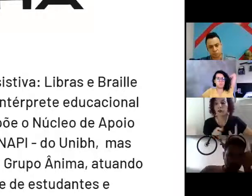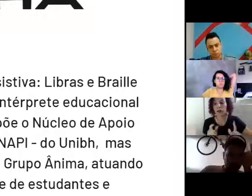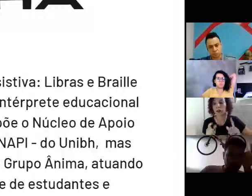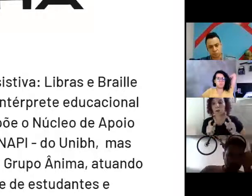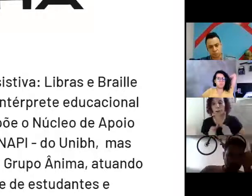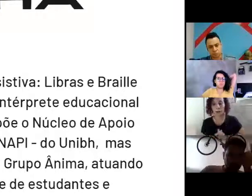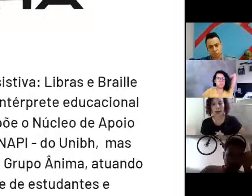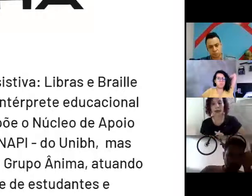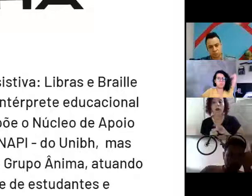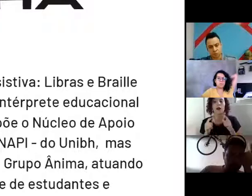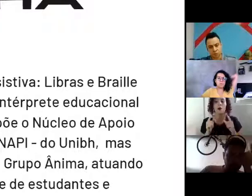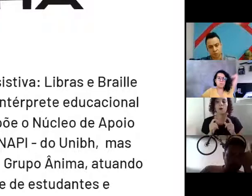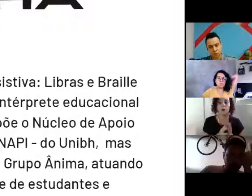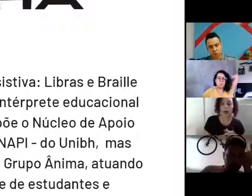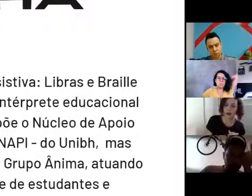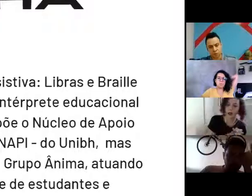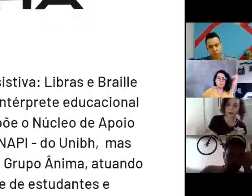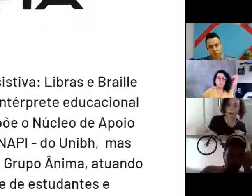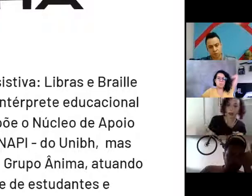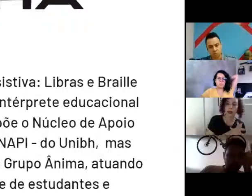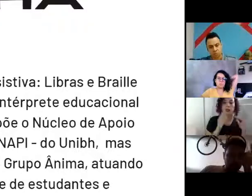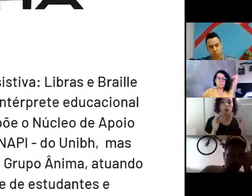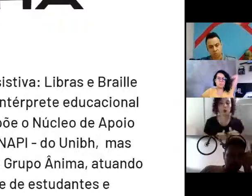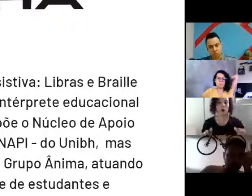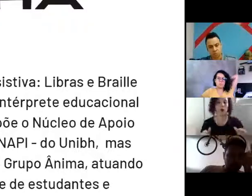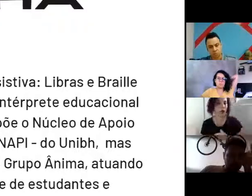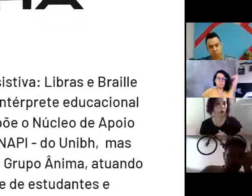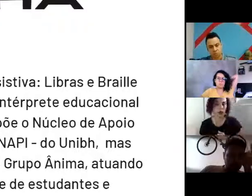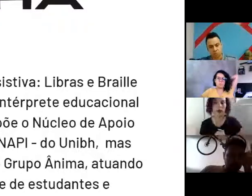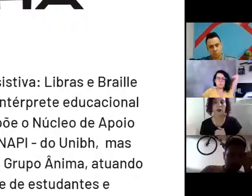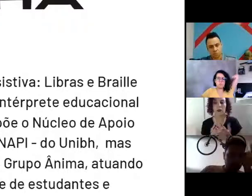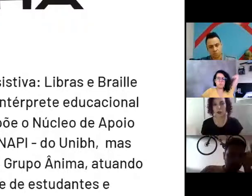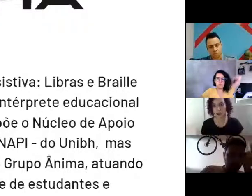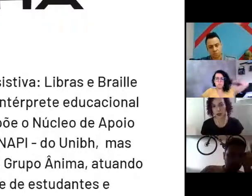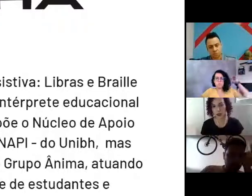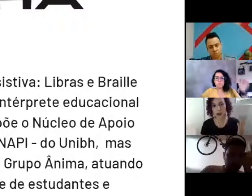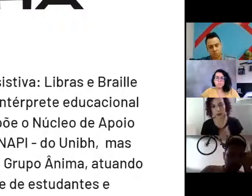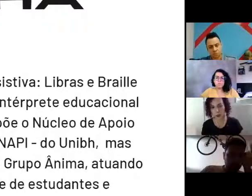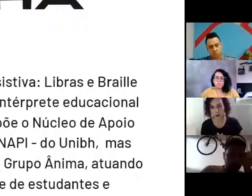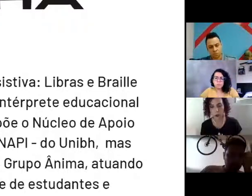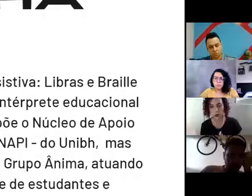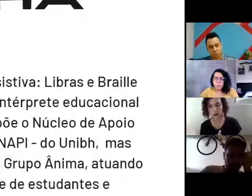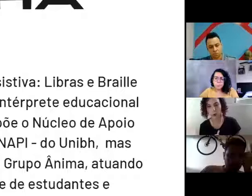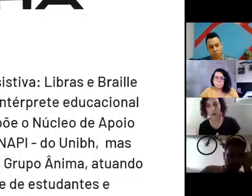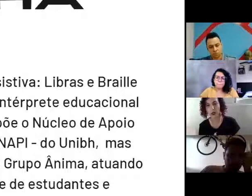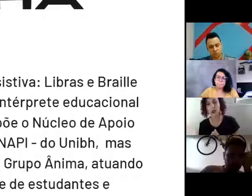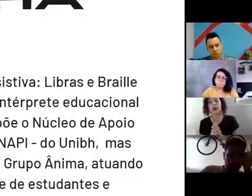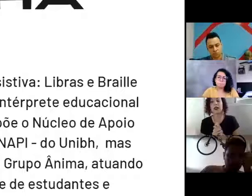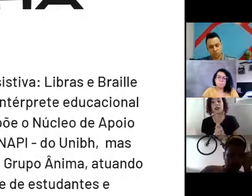vou pedir, acho que para a Bela ou para a Maria, quem puder, deixar o nosso e-mail aí, se vocês precisarem, estamos à